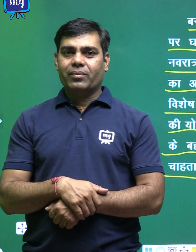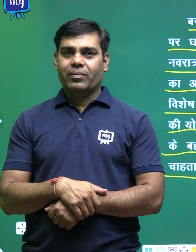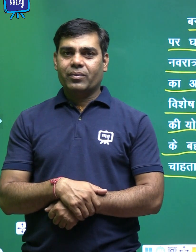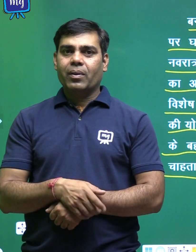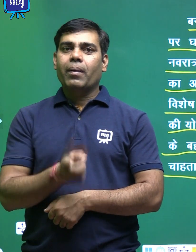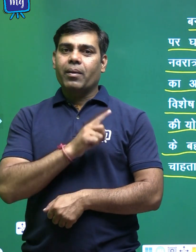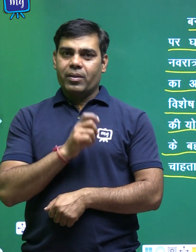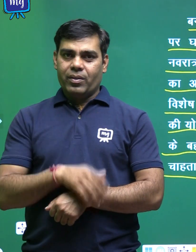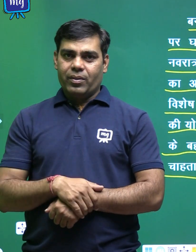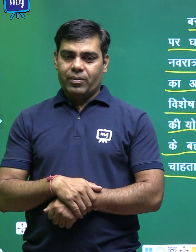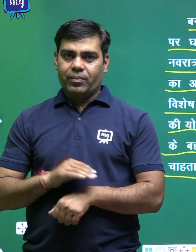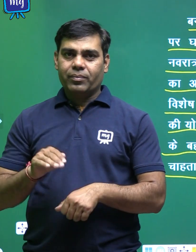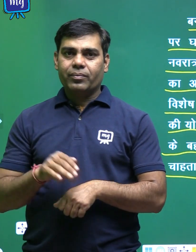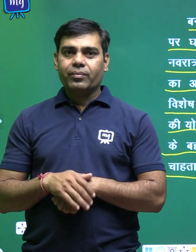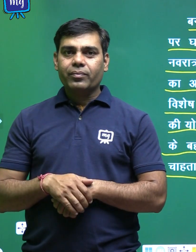प्यारे बच्चों,